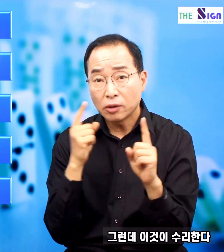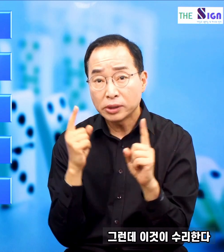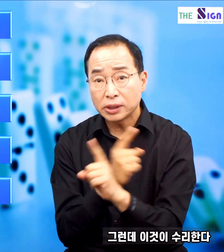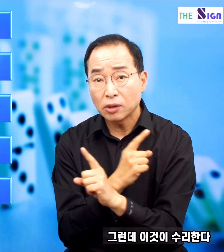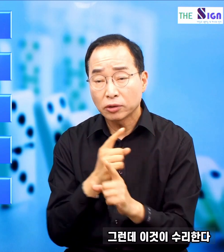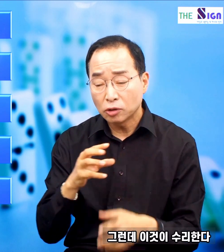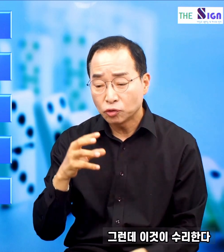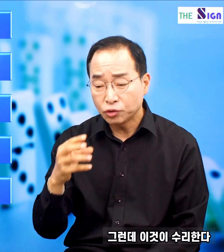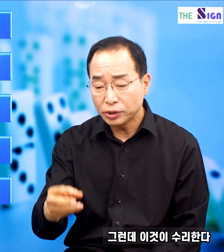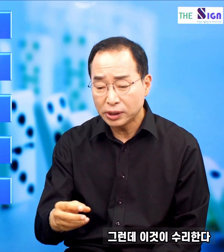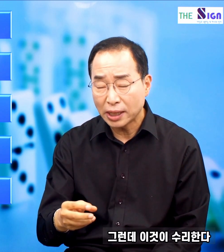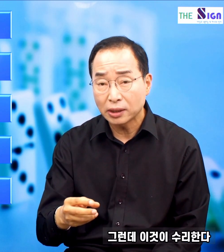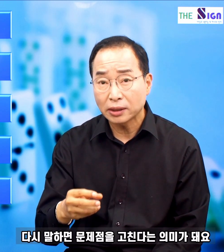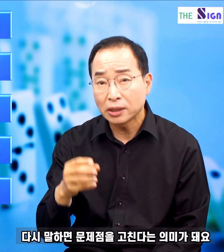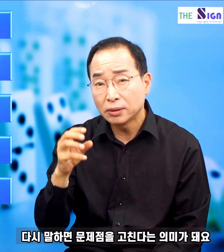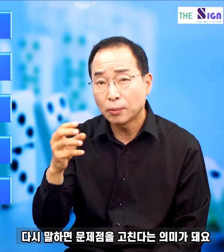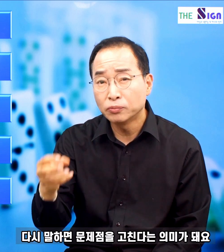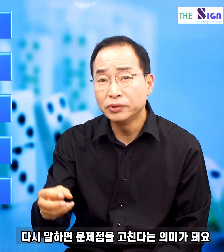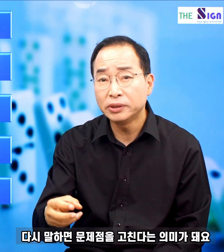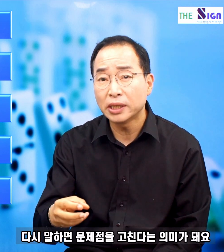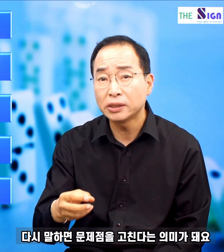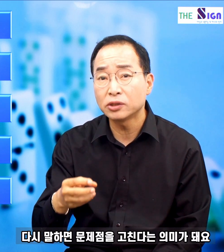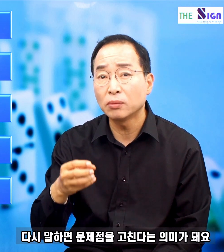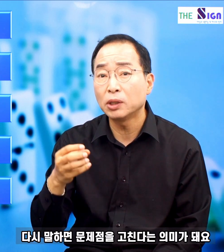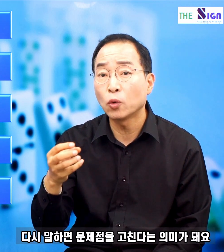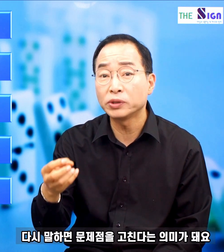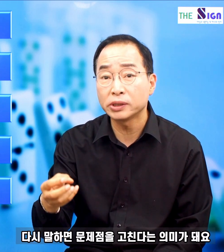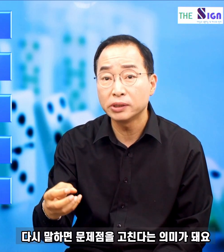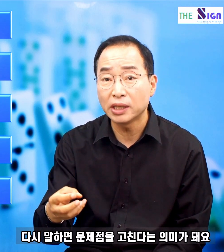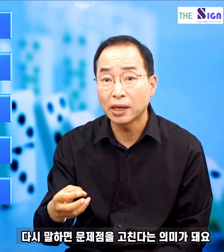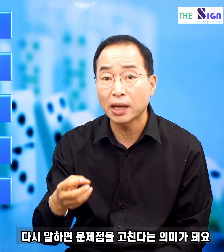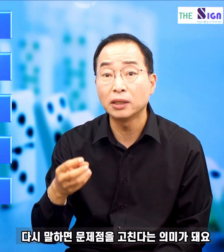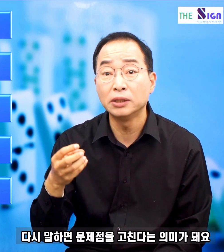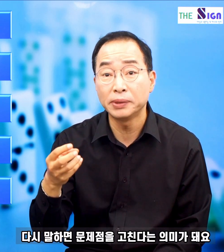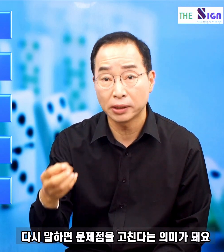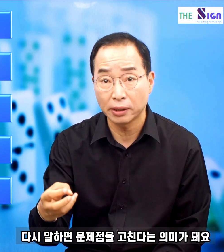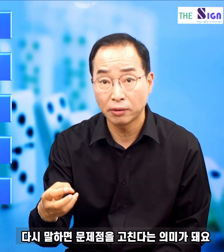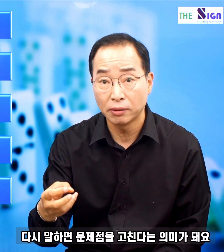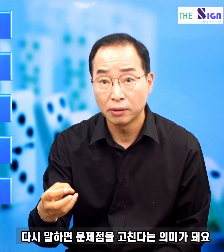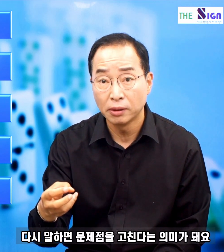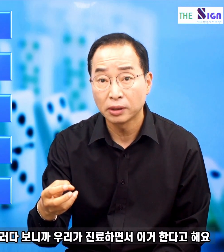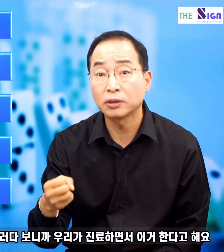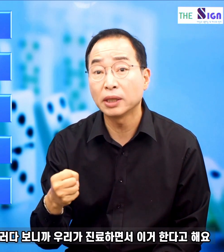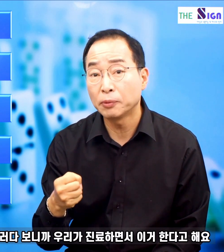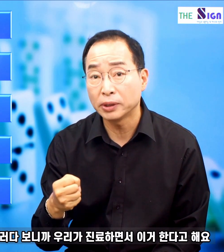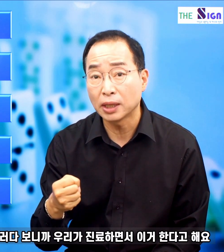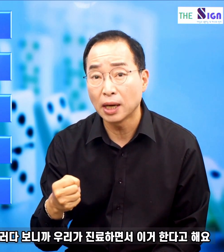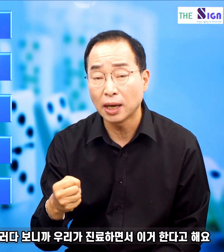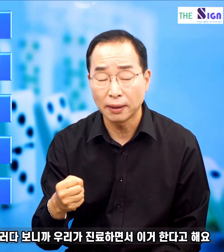이것이 어떤 수리한다, 다시 말하면 문제점을 고친다라는 의미가 돼요. 그러다 보니까